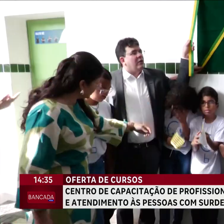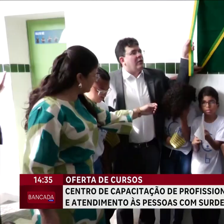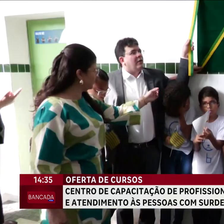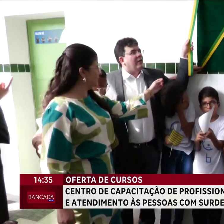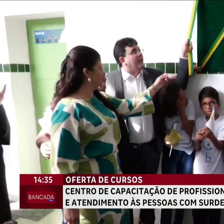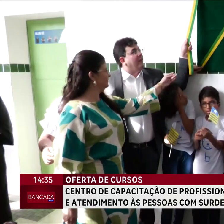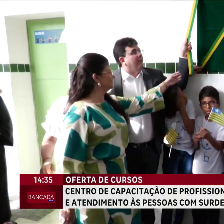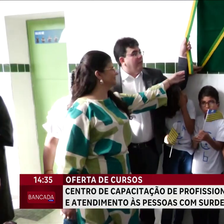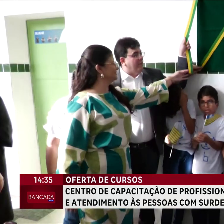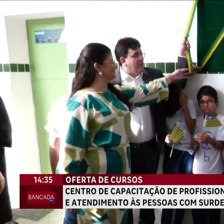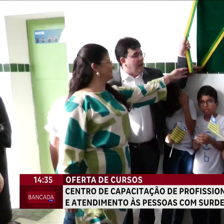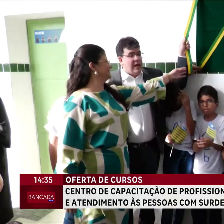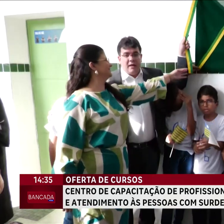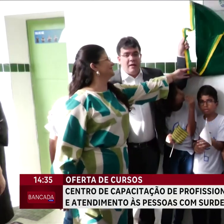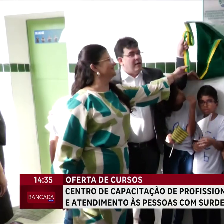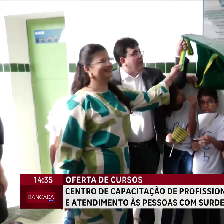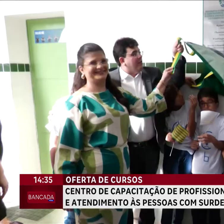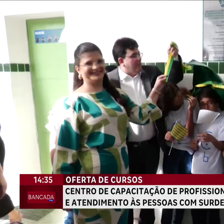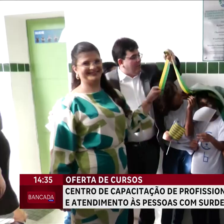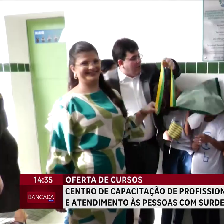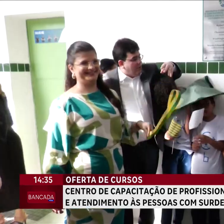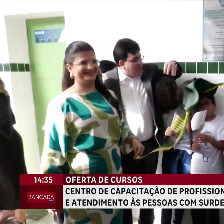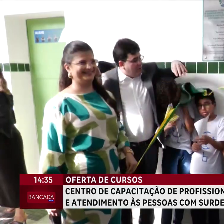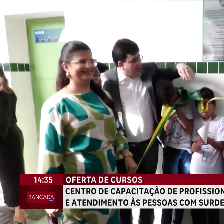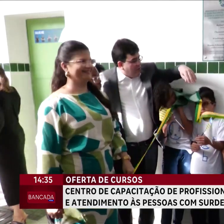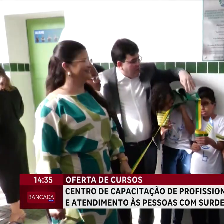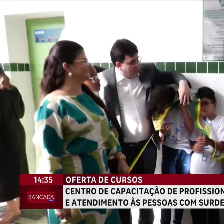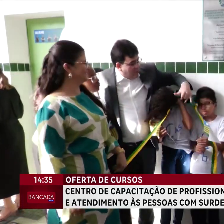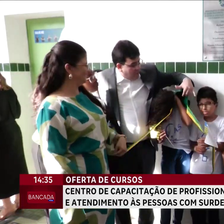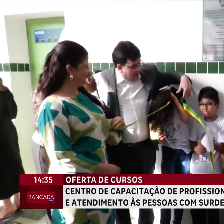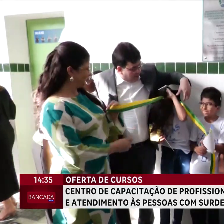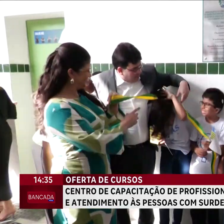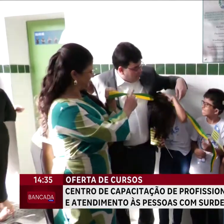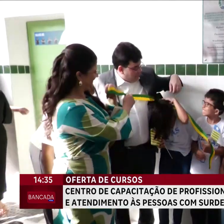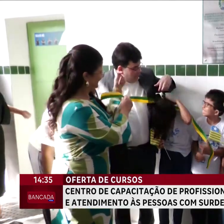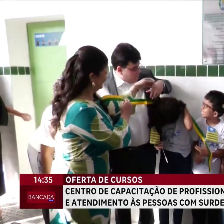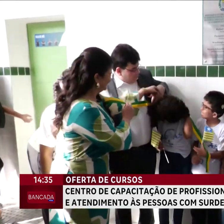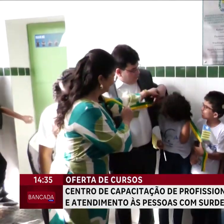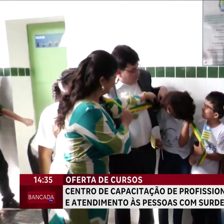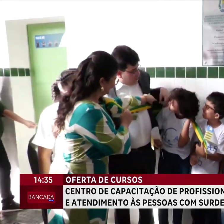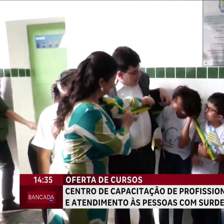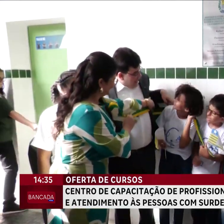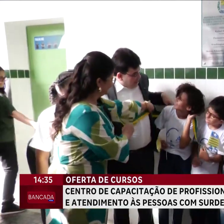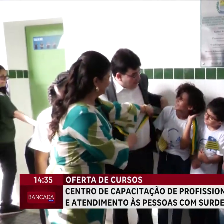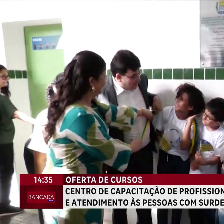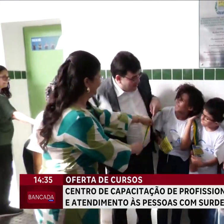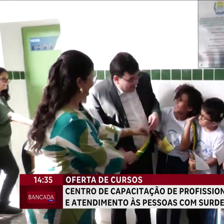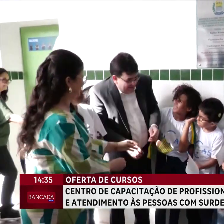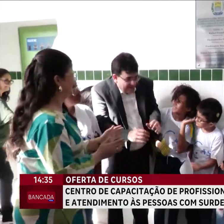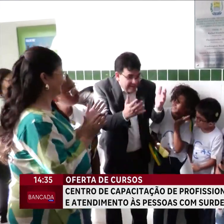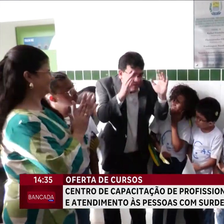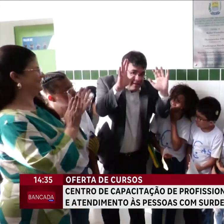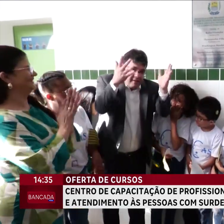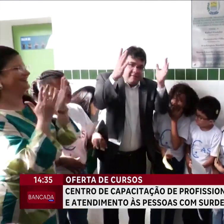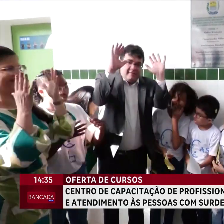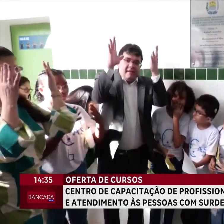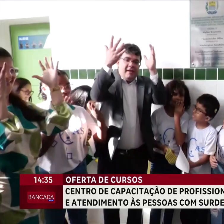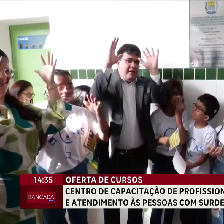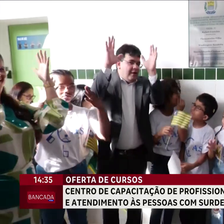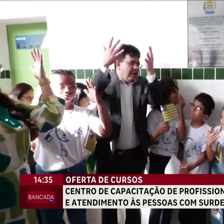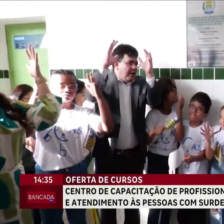esse. A solenidade de inauguração da reforma do Centro de Capacitação da Educação e Atendimento às Pessoas com